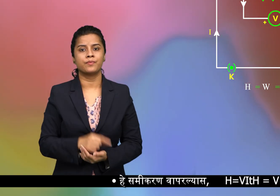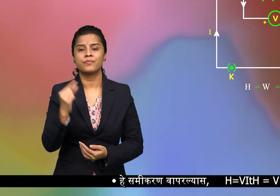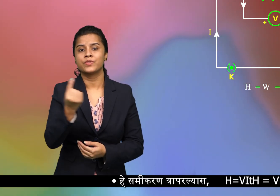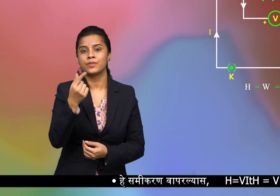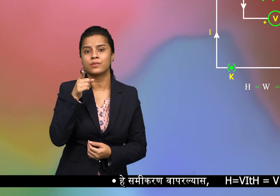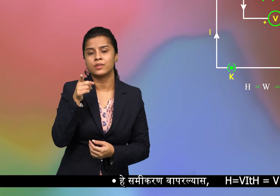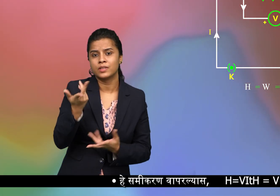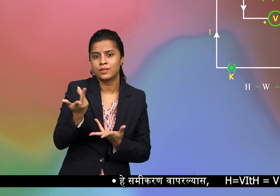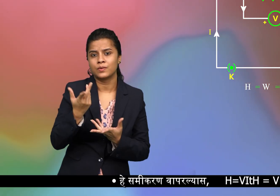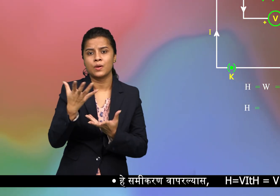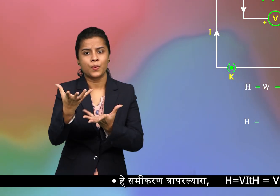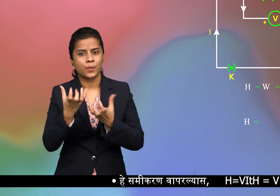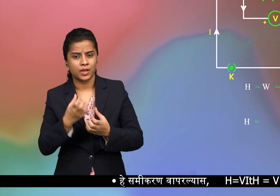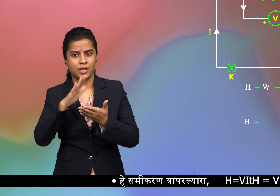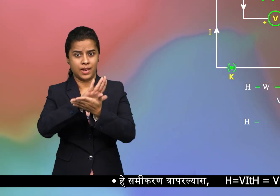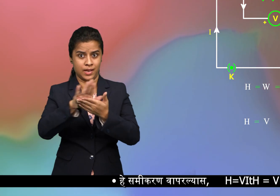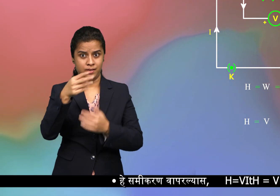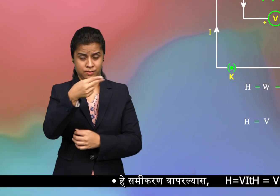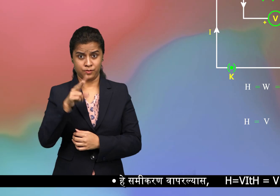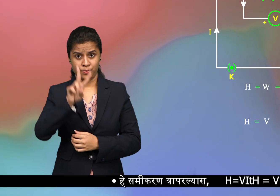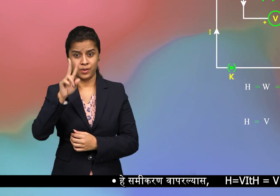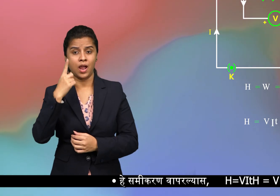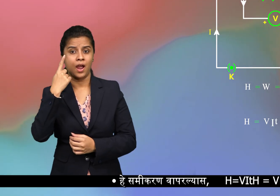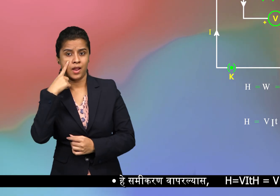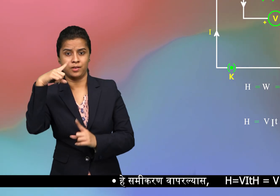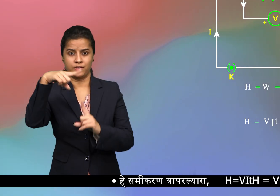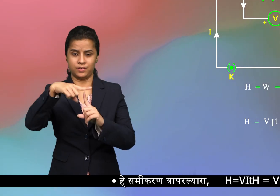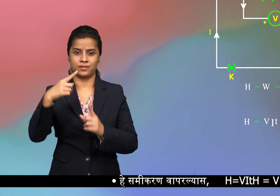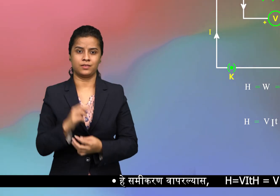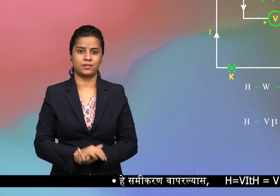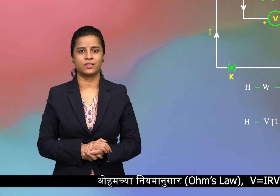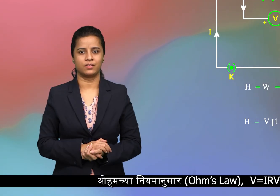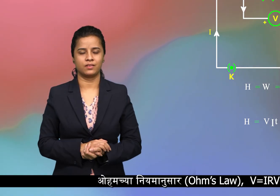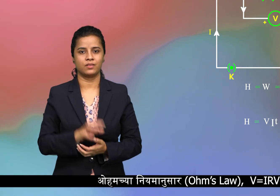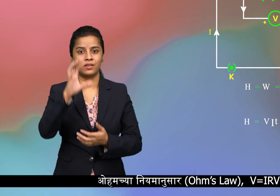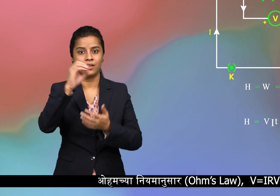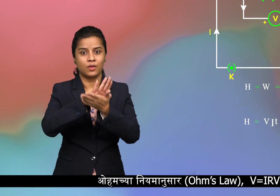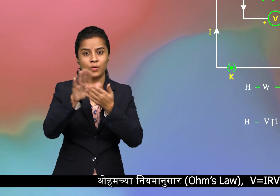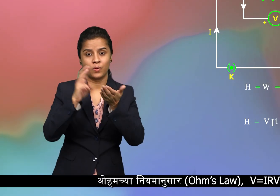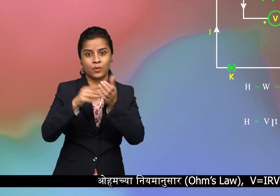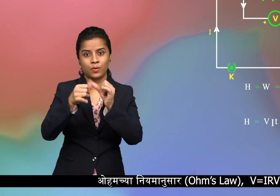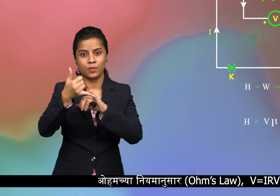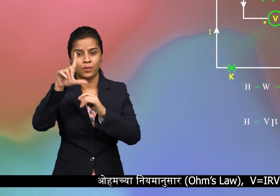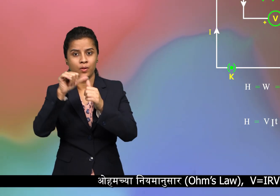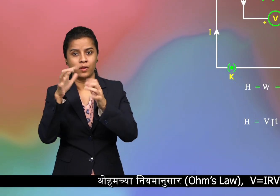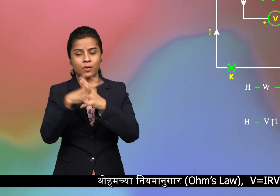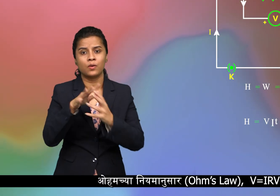समीकरण वापरल्यास H बरोबर VITH बरोबर VIT. ओहमच्या नियमानुसार V बरोबर